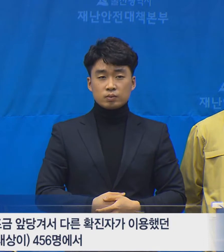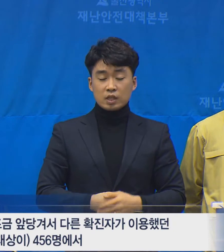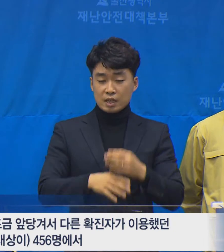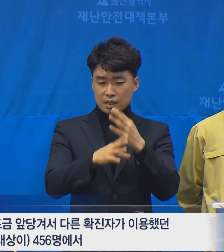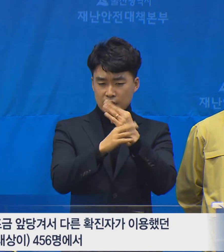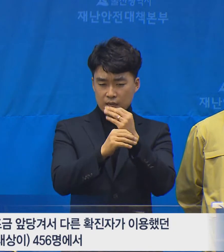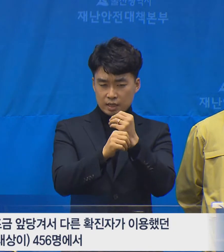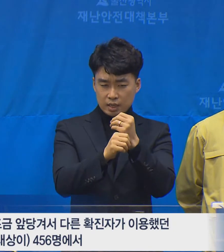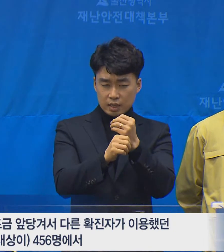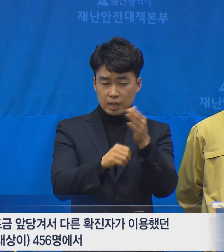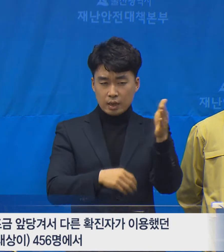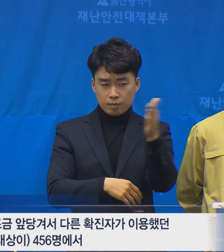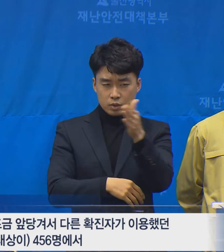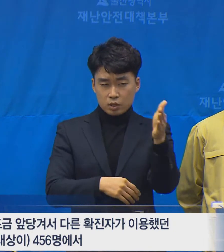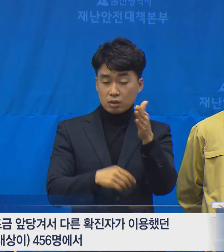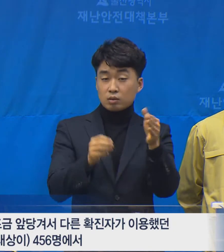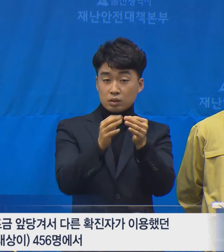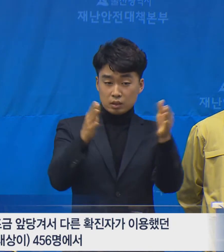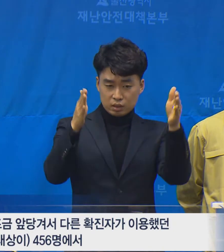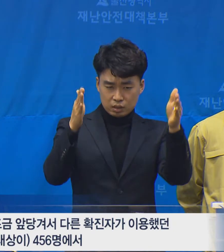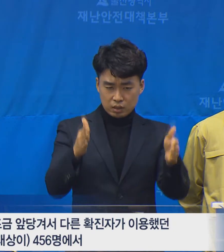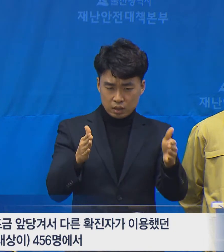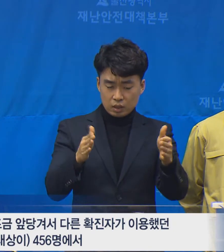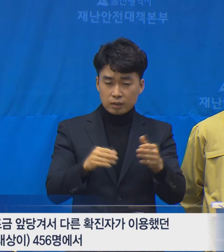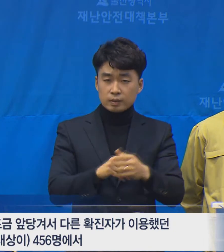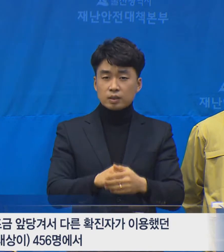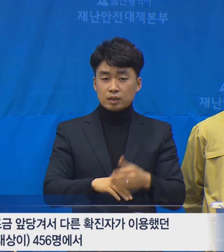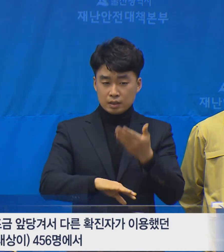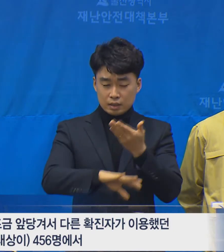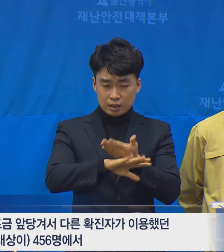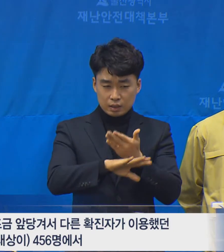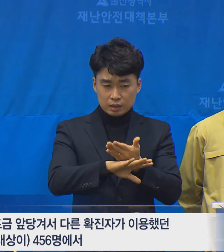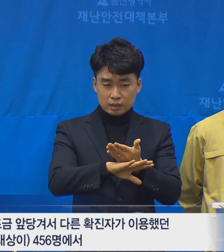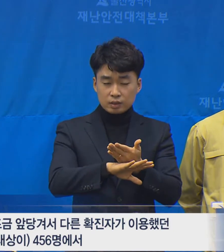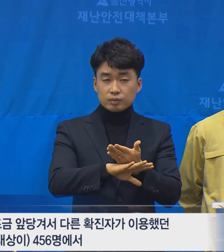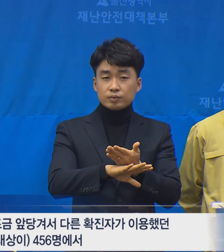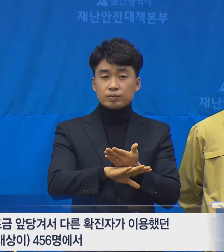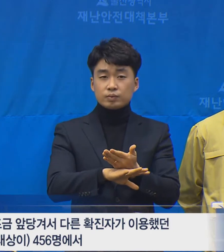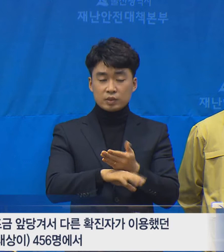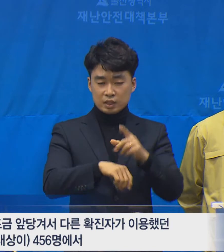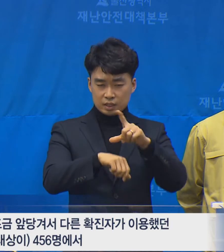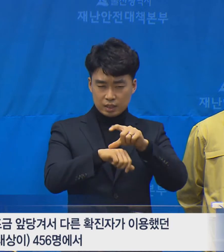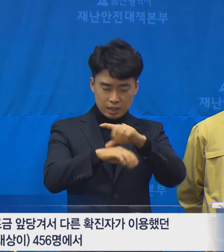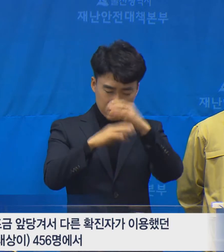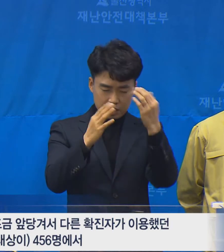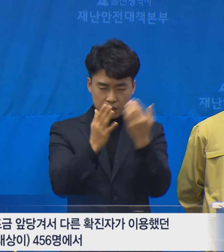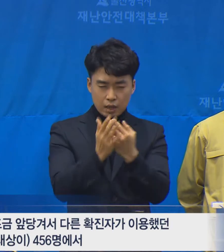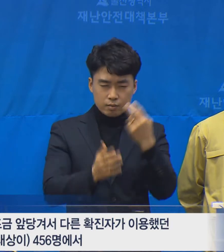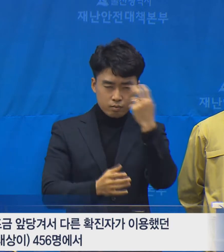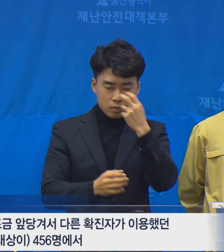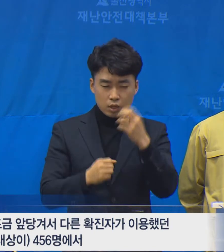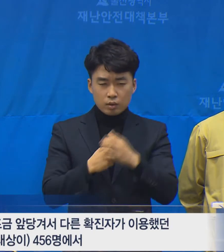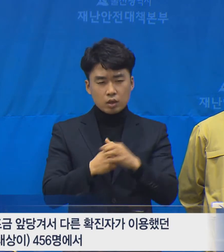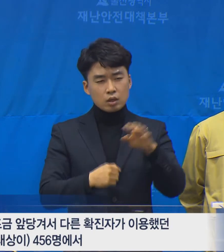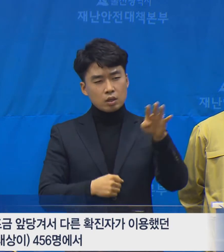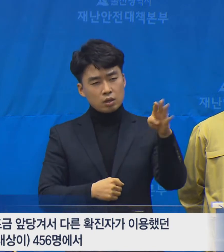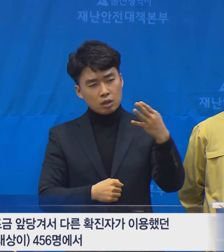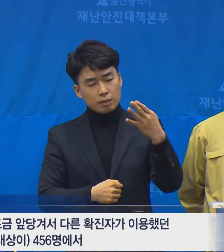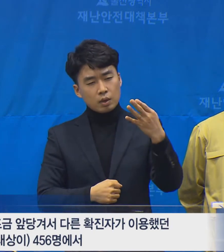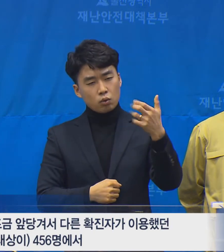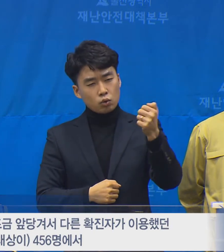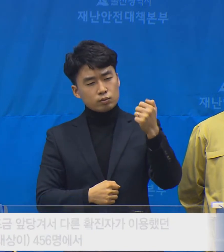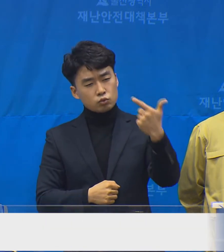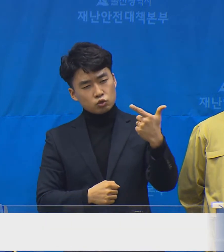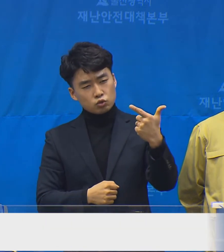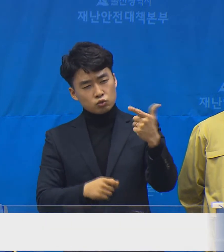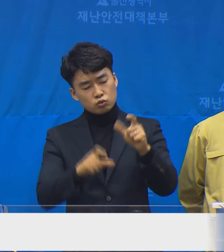기간을 조금 앞으로 당겨서 그 다른 분이 이용했던 확진자가 이용했던 시간대까지 다 하려니까 지금 한